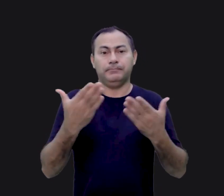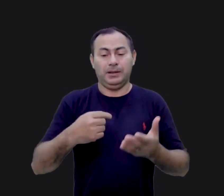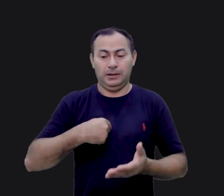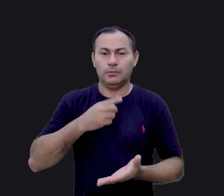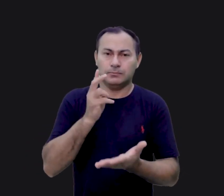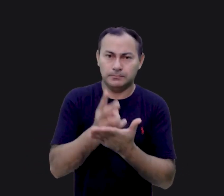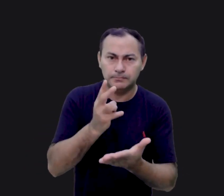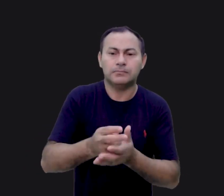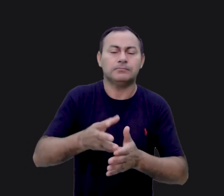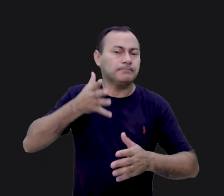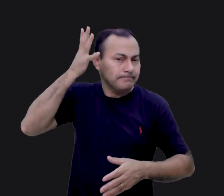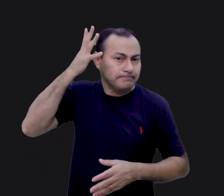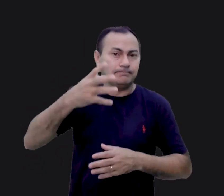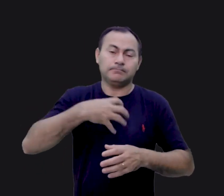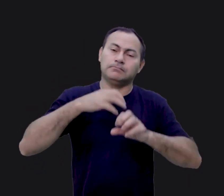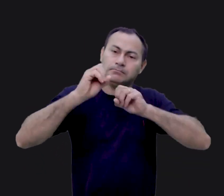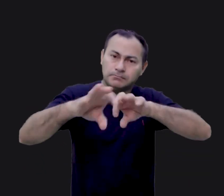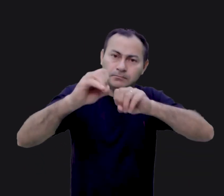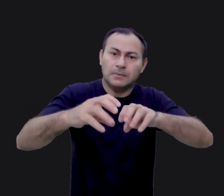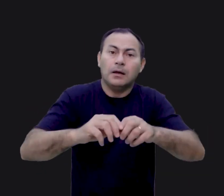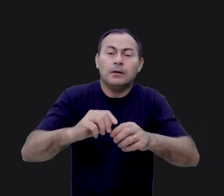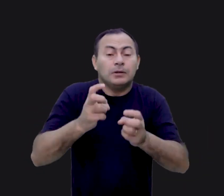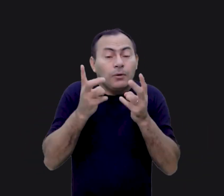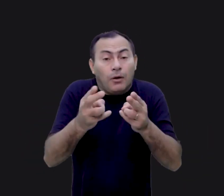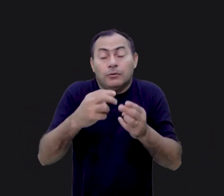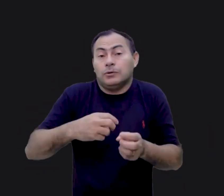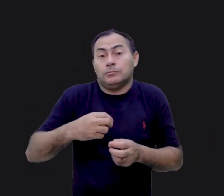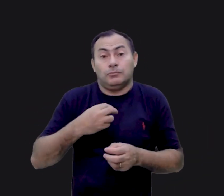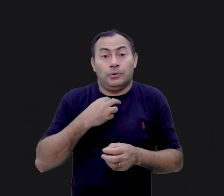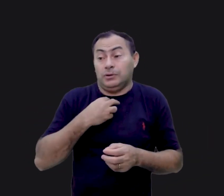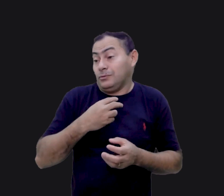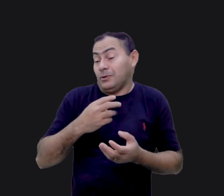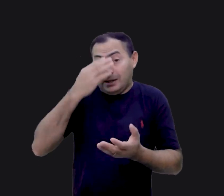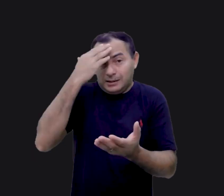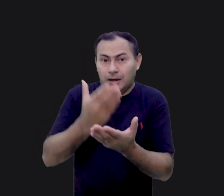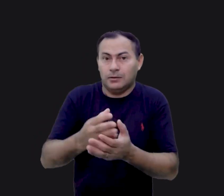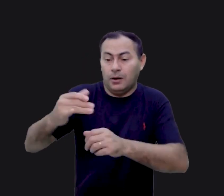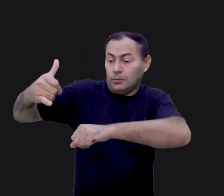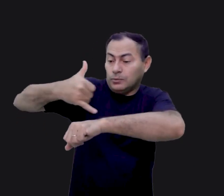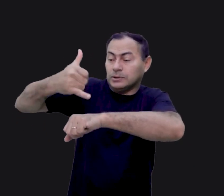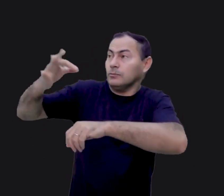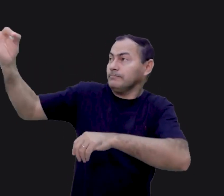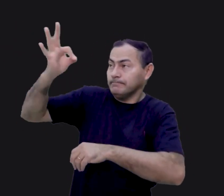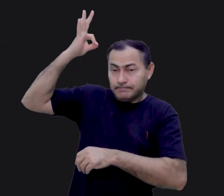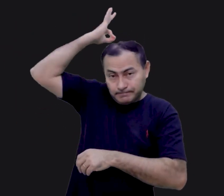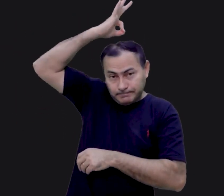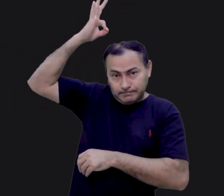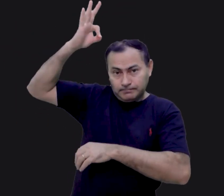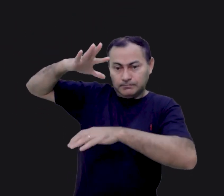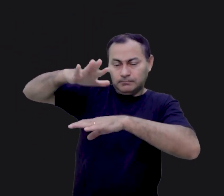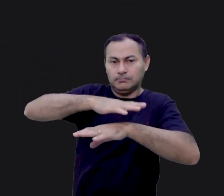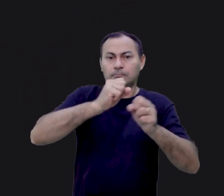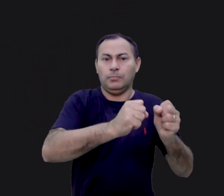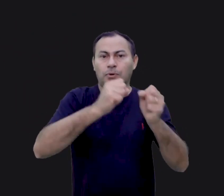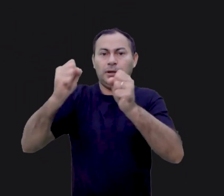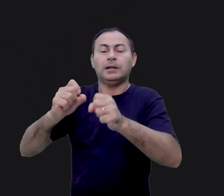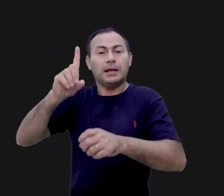então eu continuei preguei do mesmo jeito eu quase não podia acreditar A Unção Do Espírito Santo foi derramada poderosamente